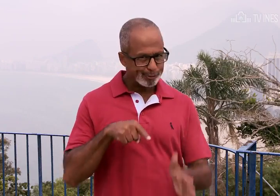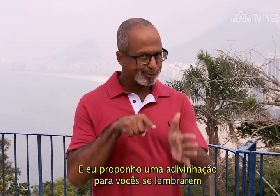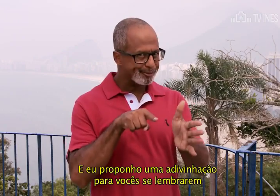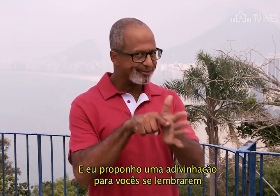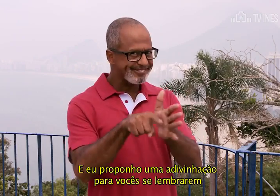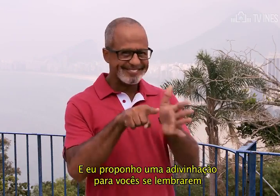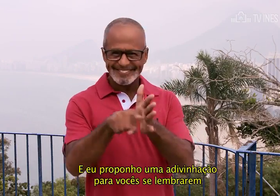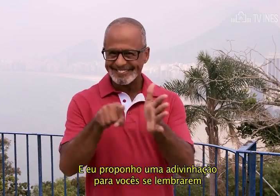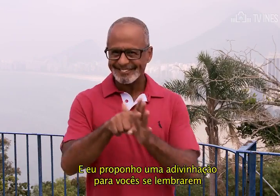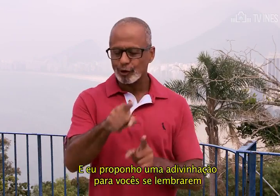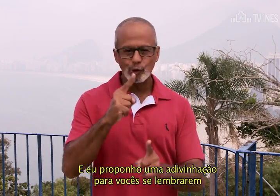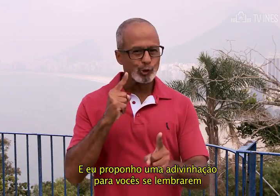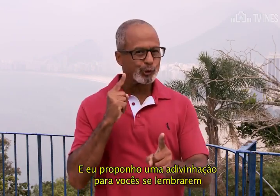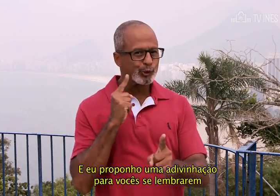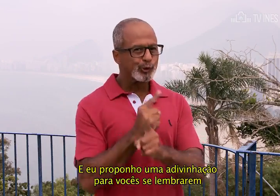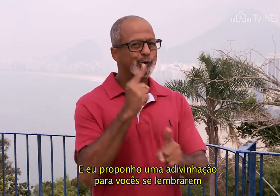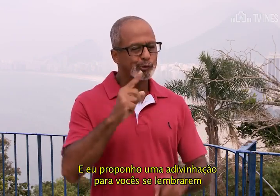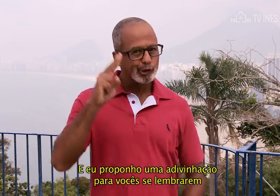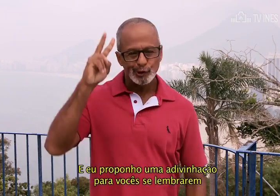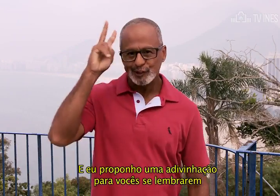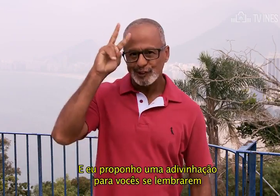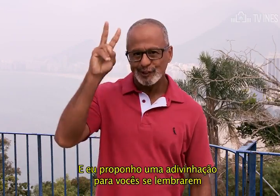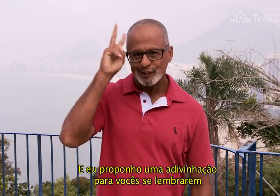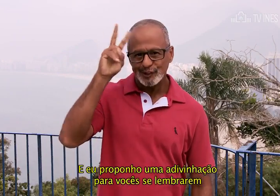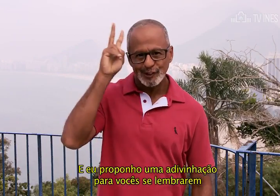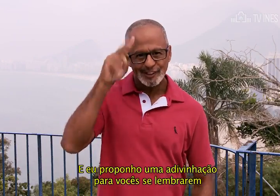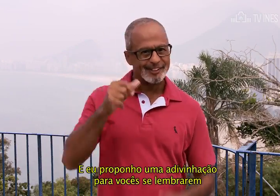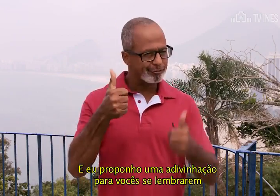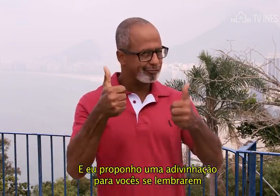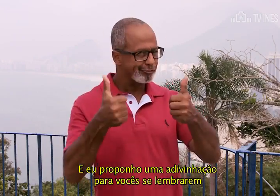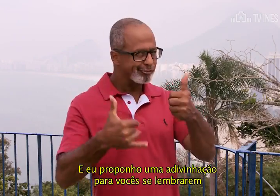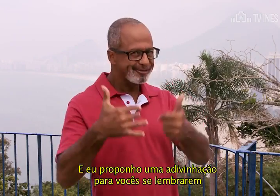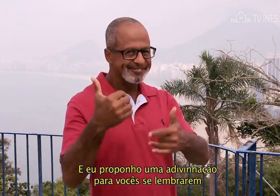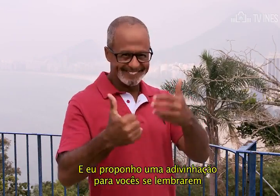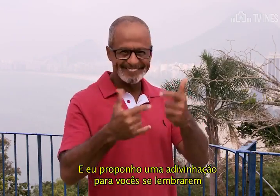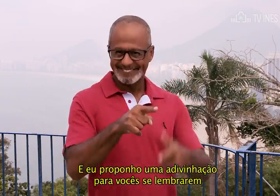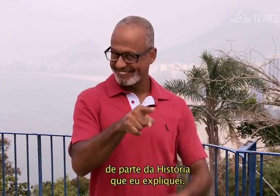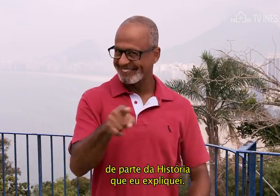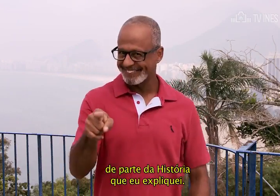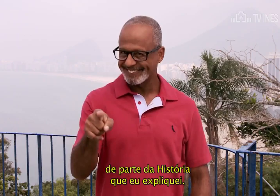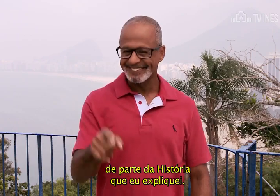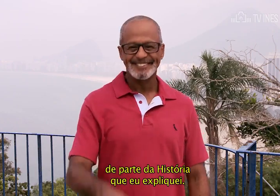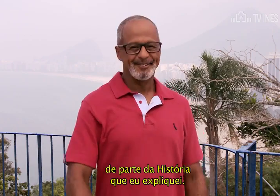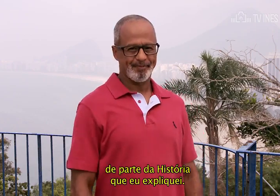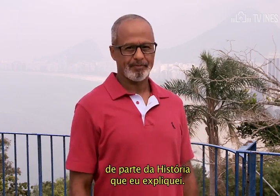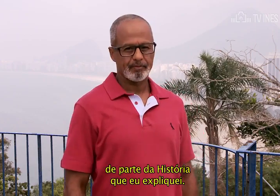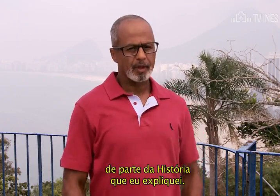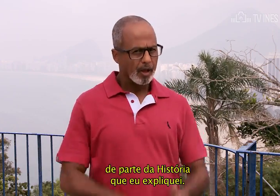E eu proponho uma adivinhação para vocês se lembrarem de parte da história que eu